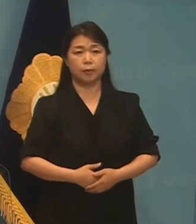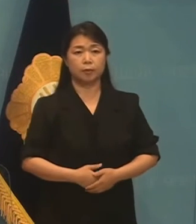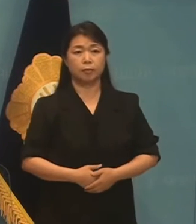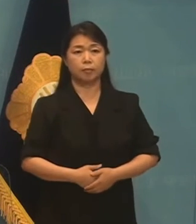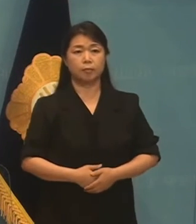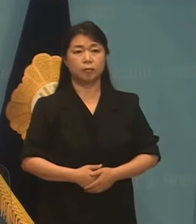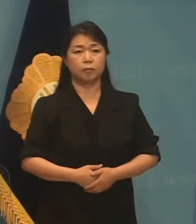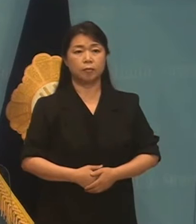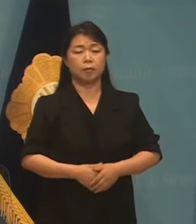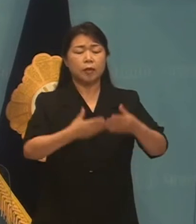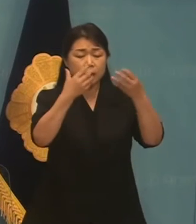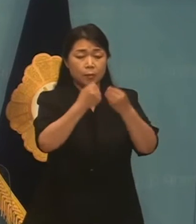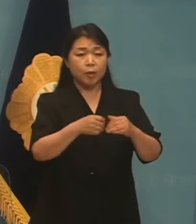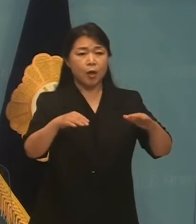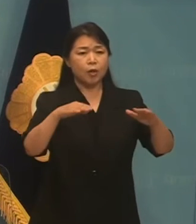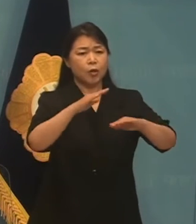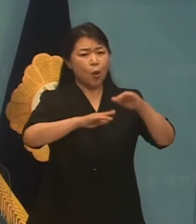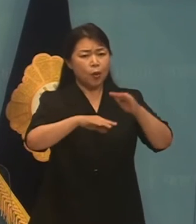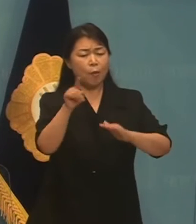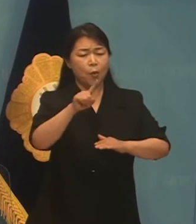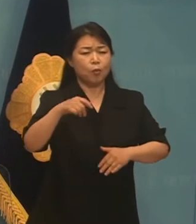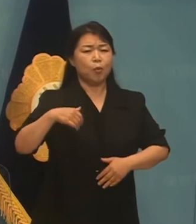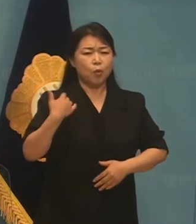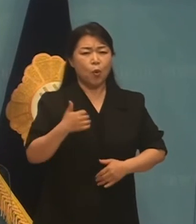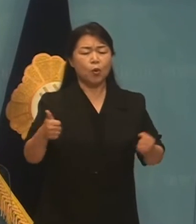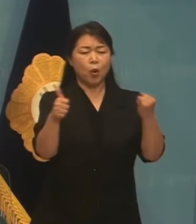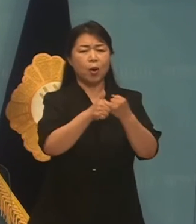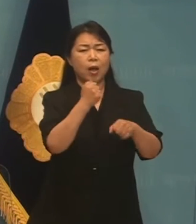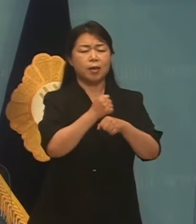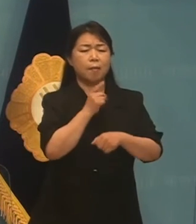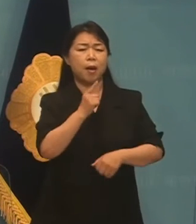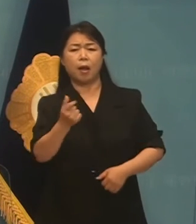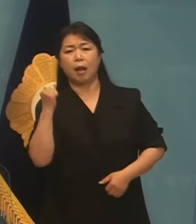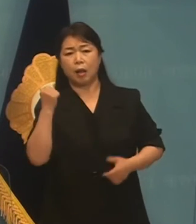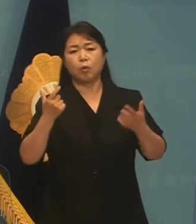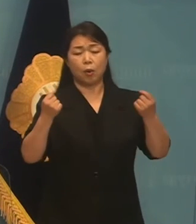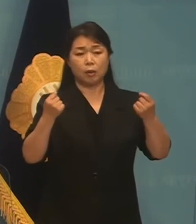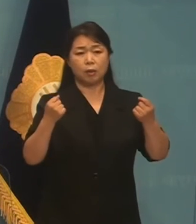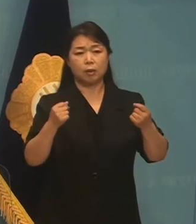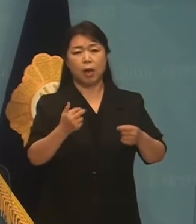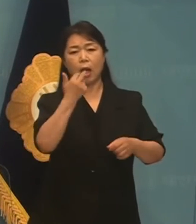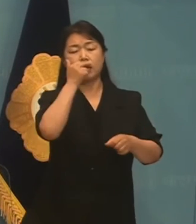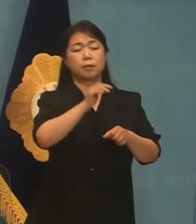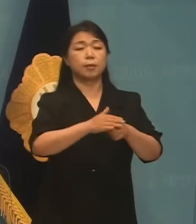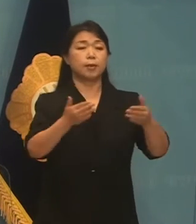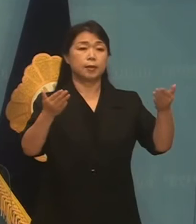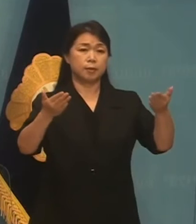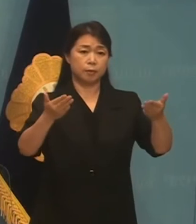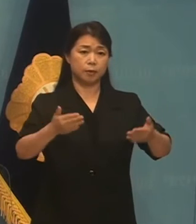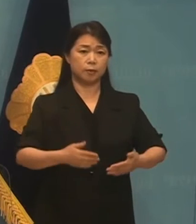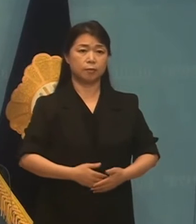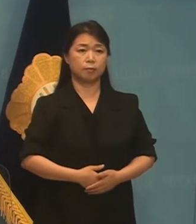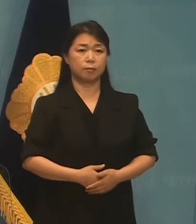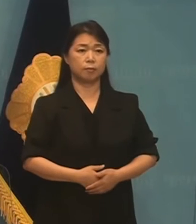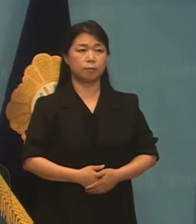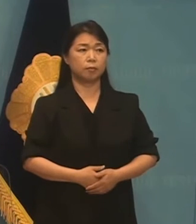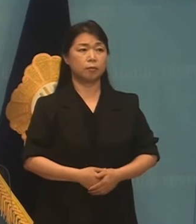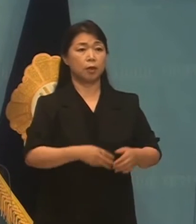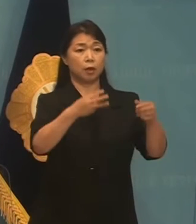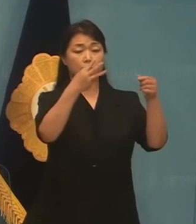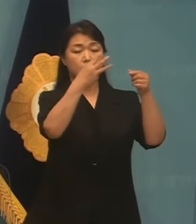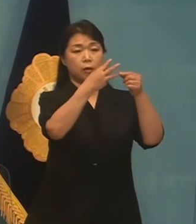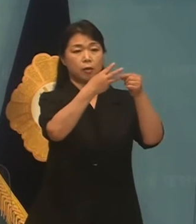연애가 뭔지도 모른 채 결혼만 하려고 덤볐으니 이게 얼마나 한심한 일입니까?